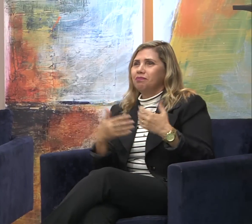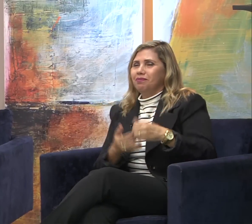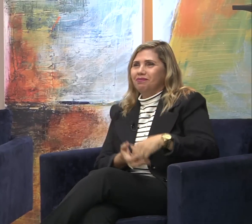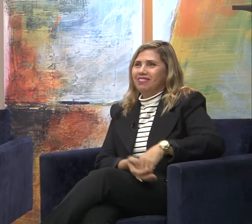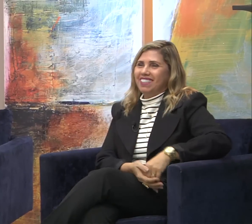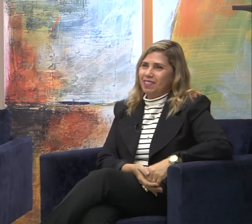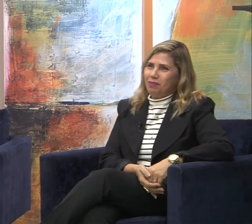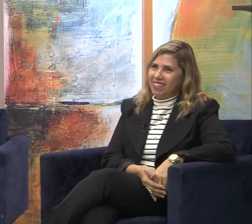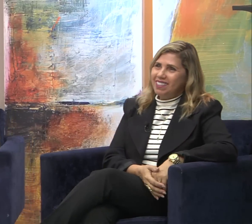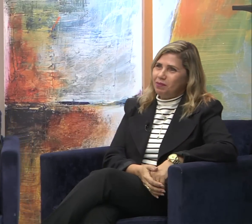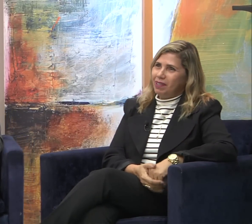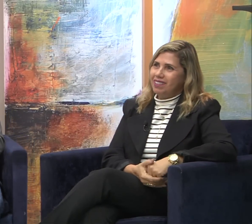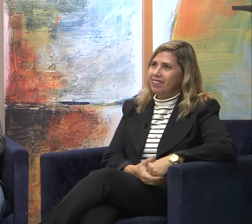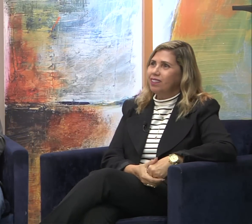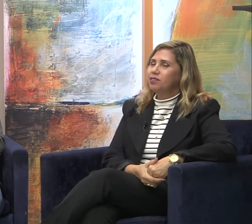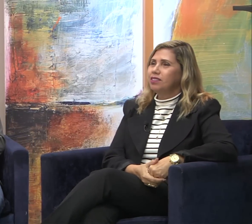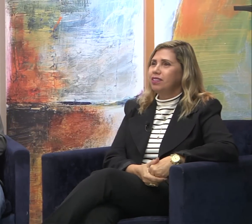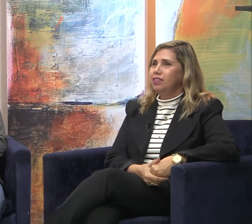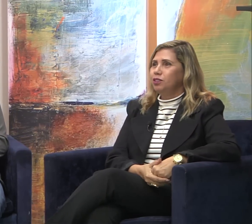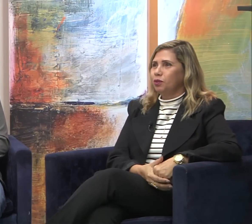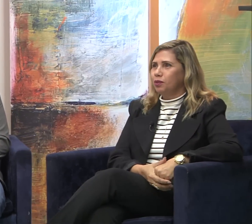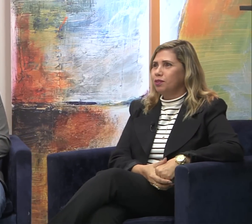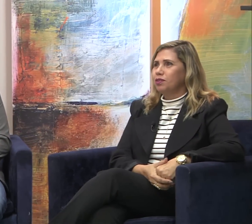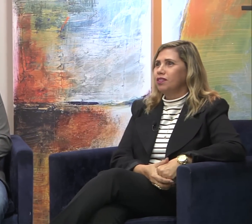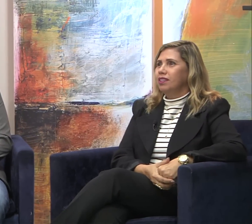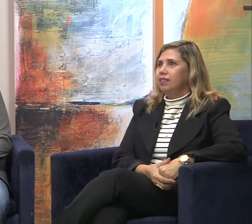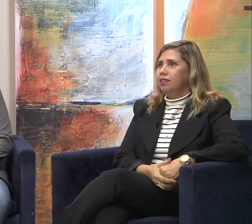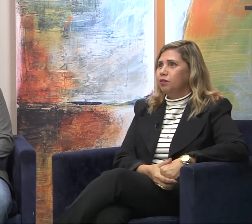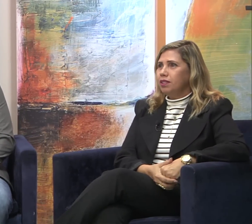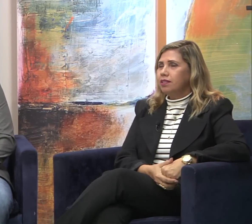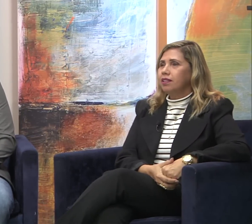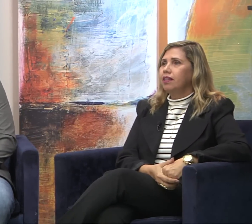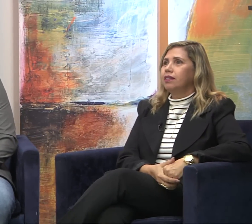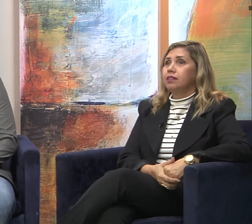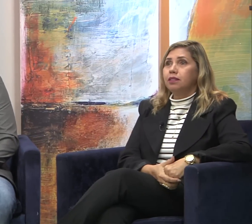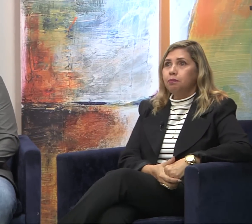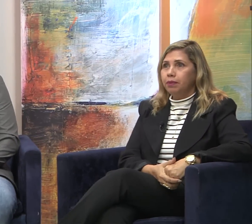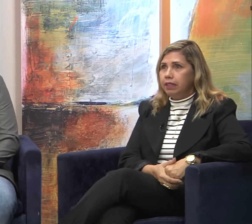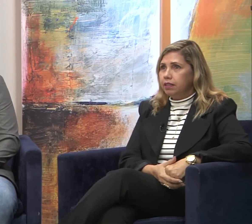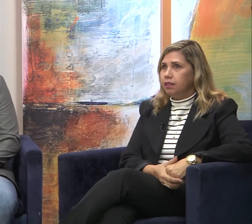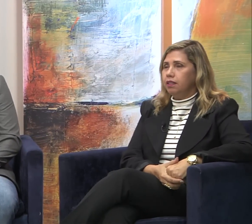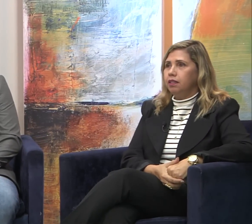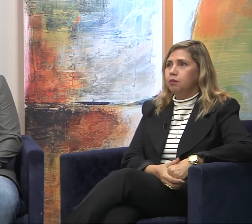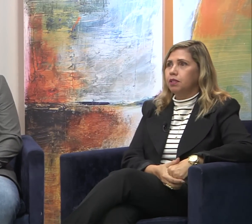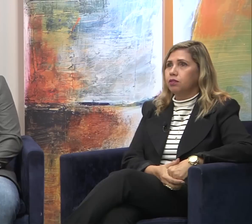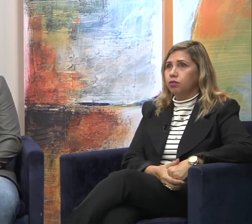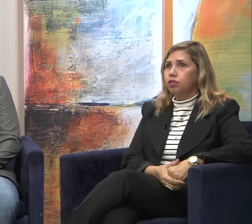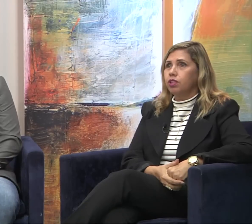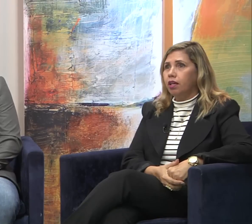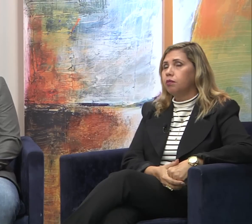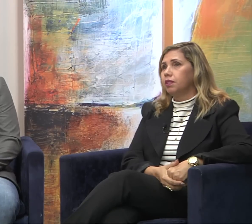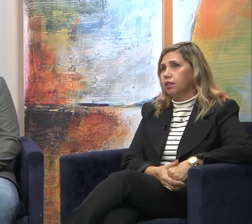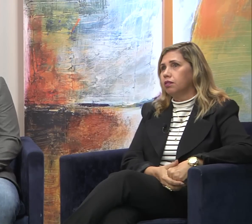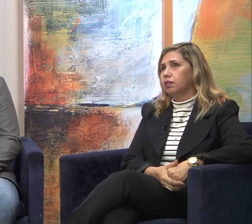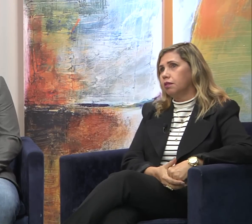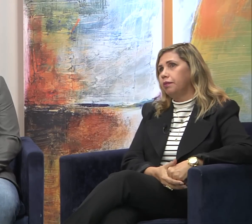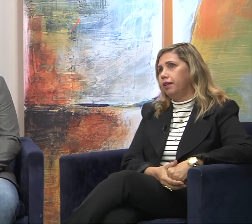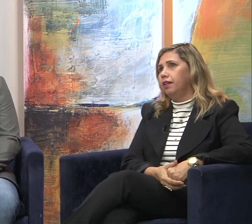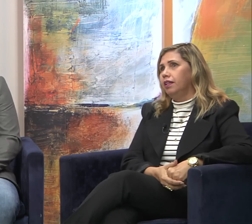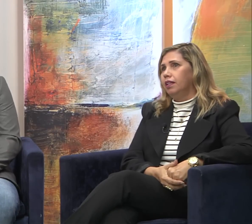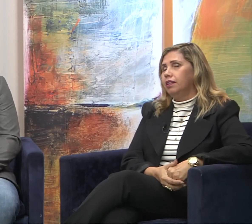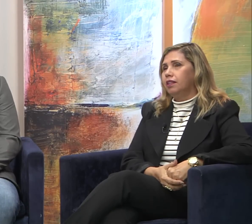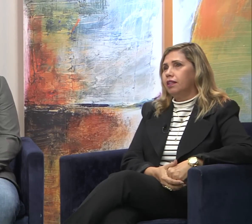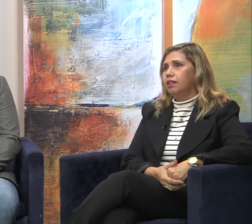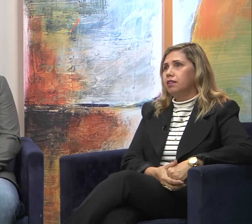participação de todos em conhecer da disciplina de Libras, hoje já é obrigatória